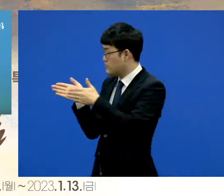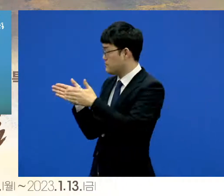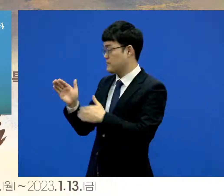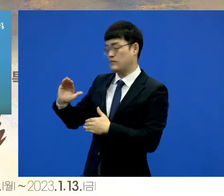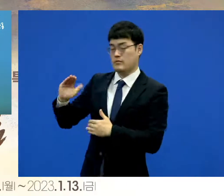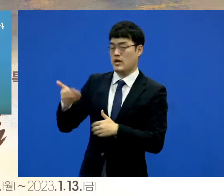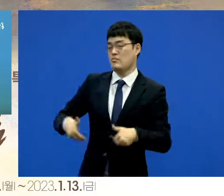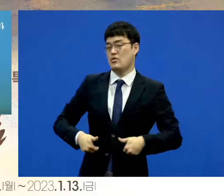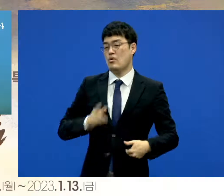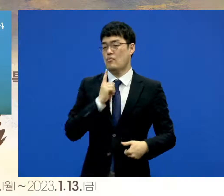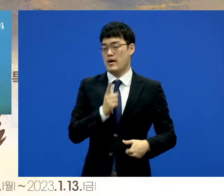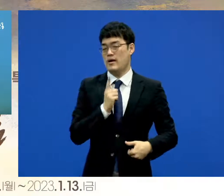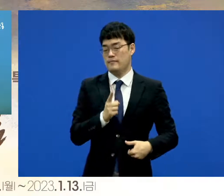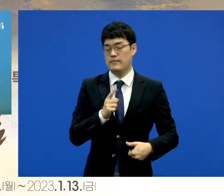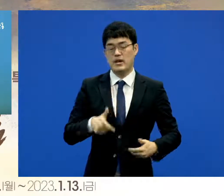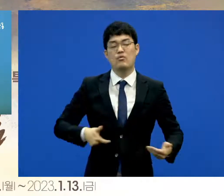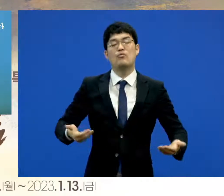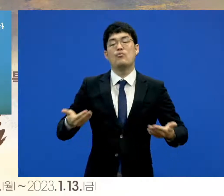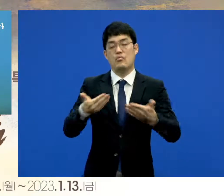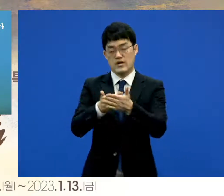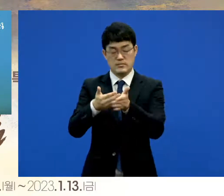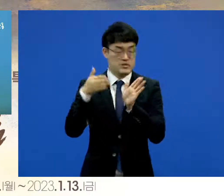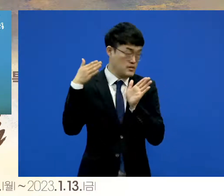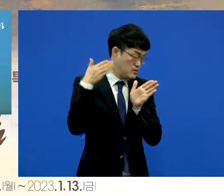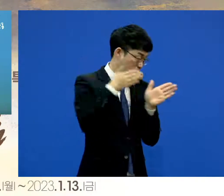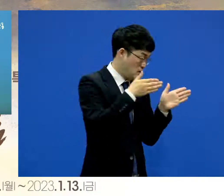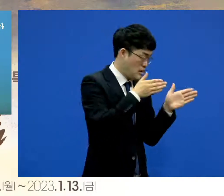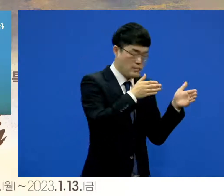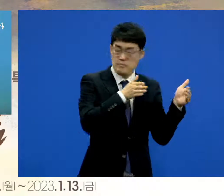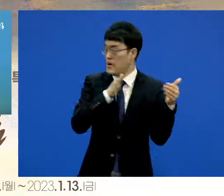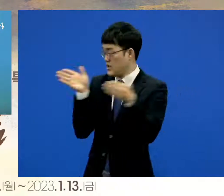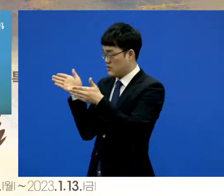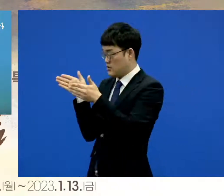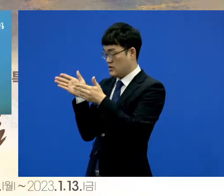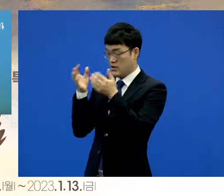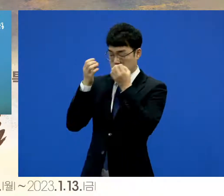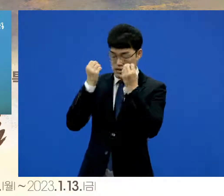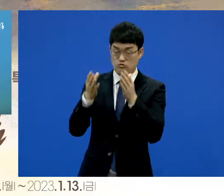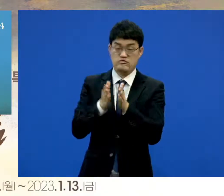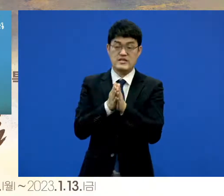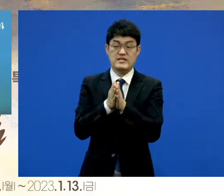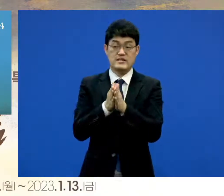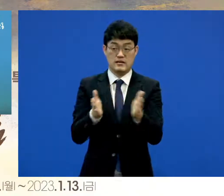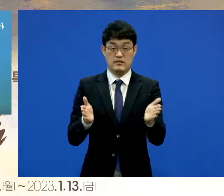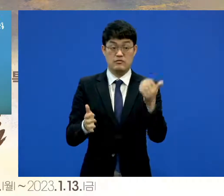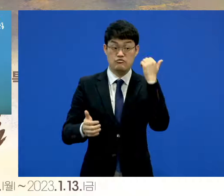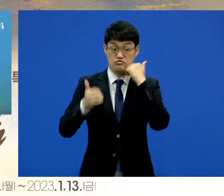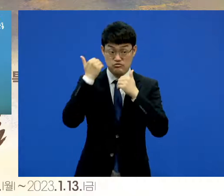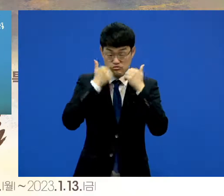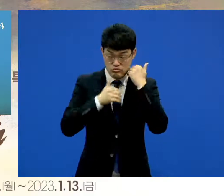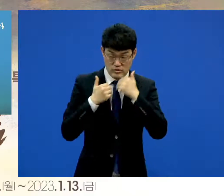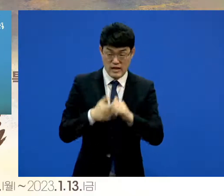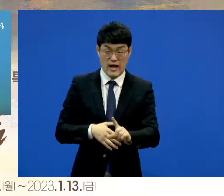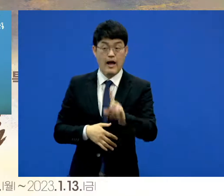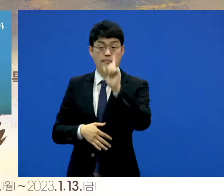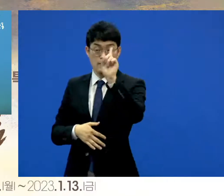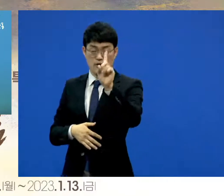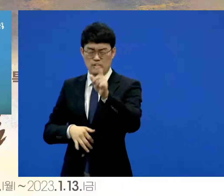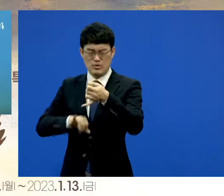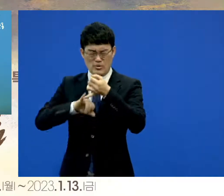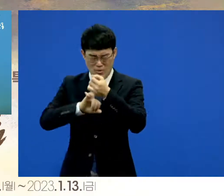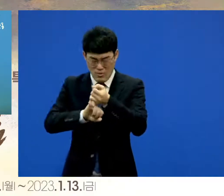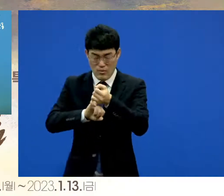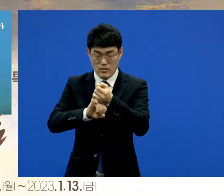회심은 방향 전환입니다. 새로운 시작점. 누구나 한 번은 반드시 방향 전환을 해야 합니다.